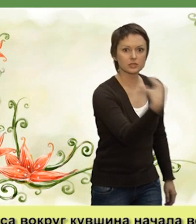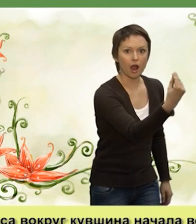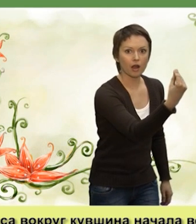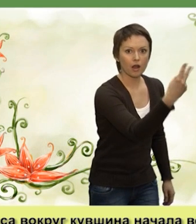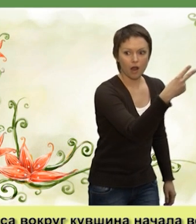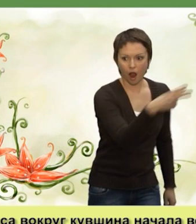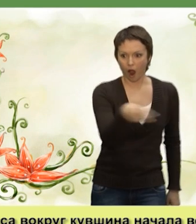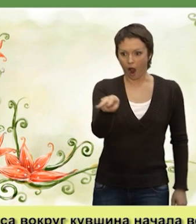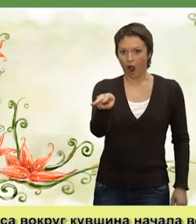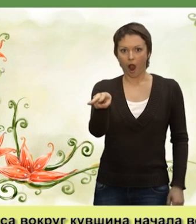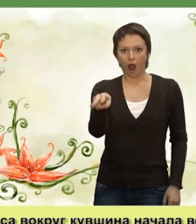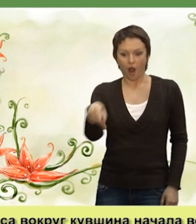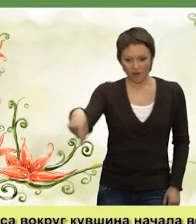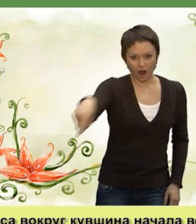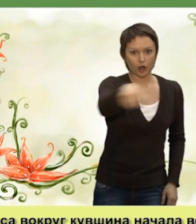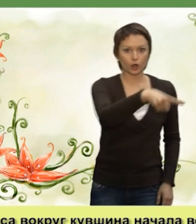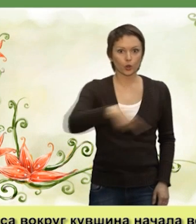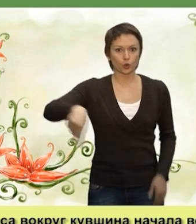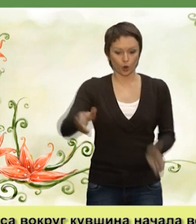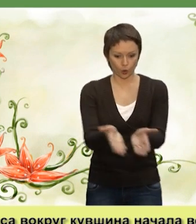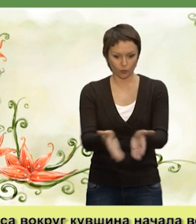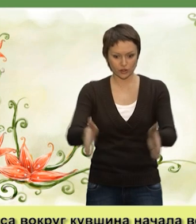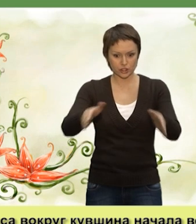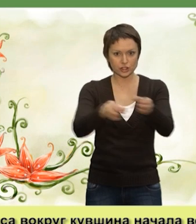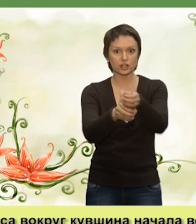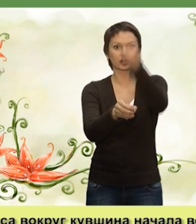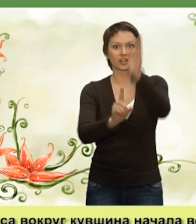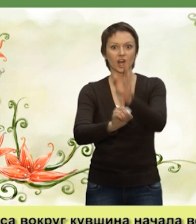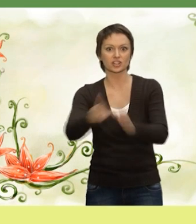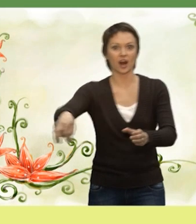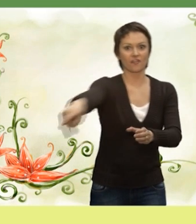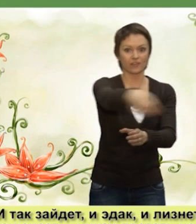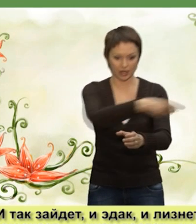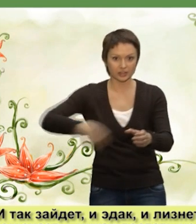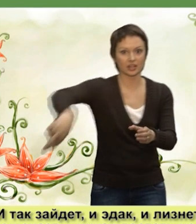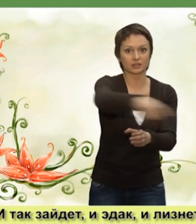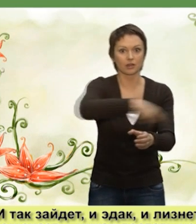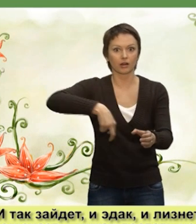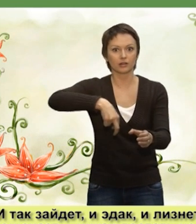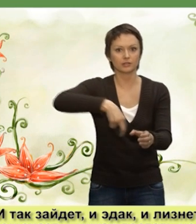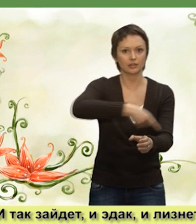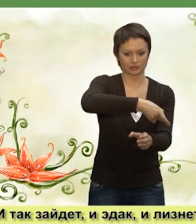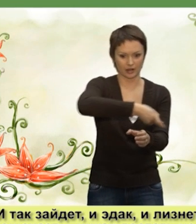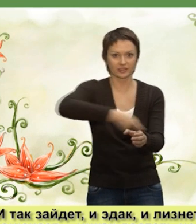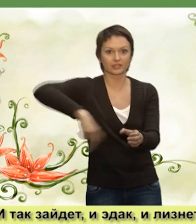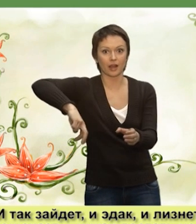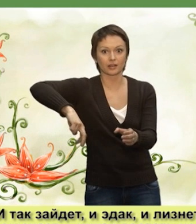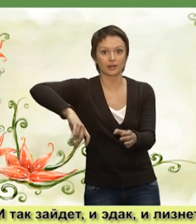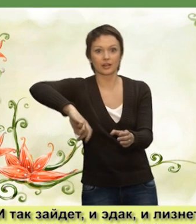Лиса вокруг кувшина начала вертеться. И так зайдет, и эдак.